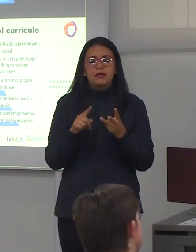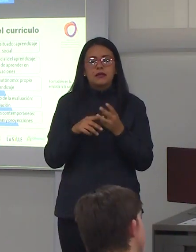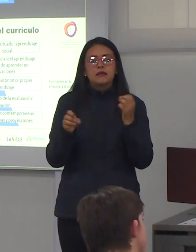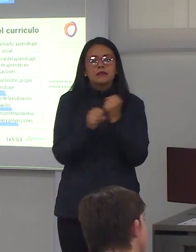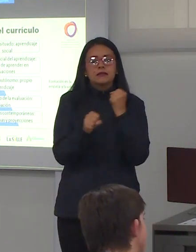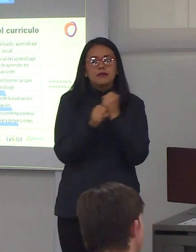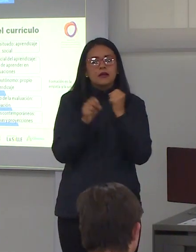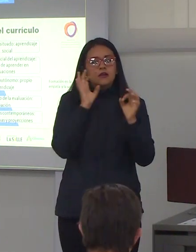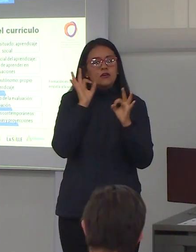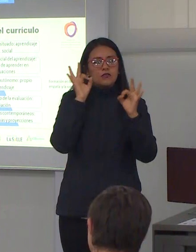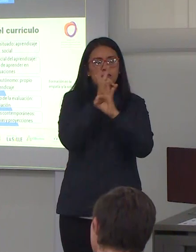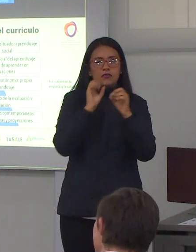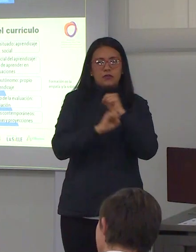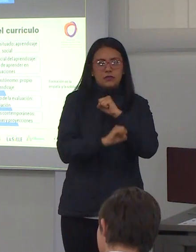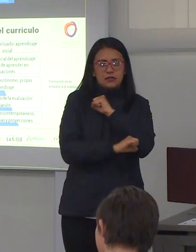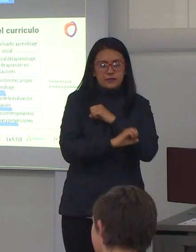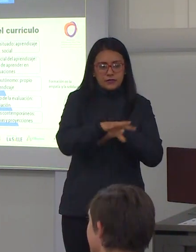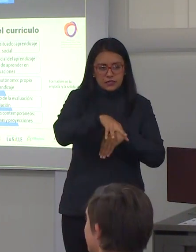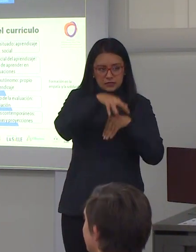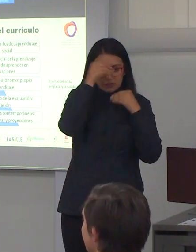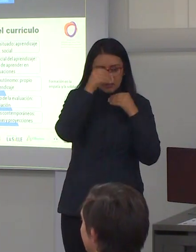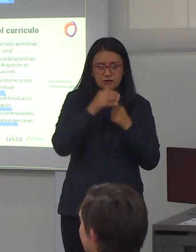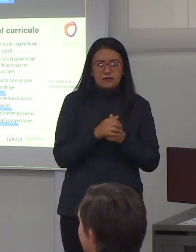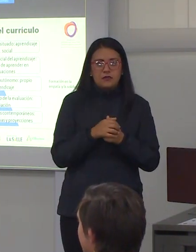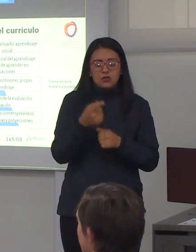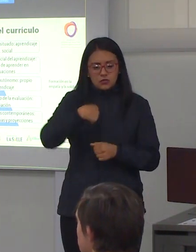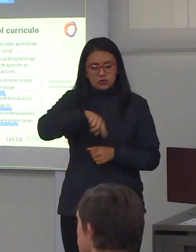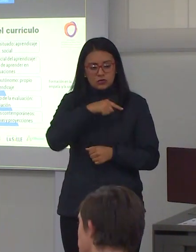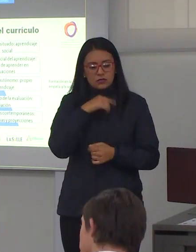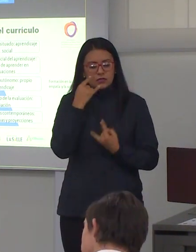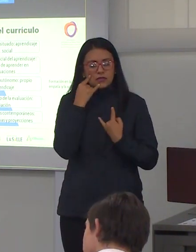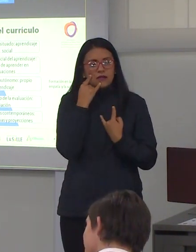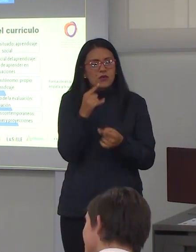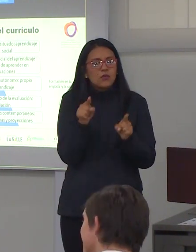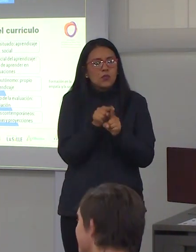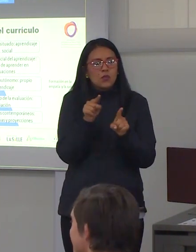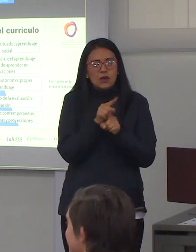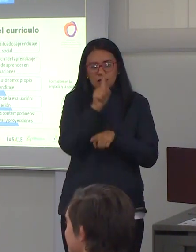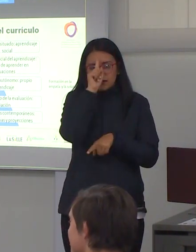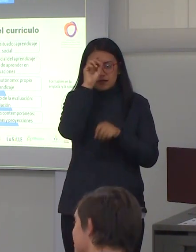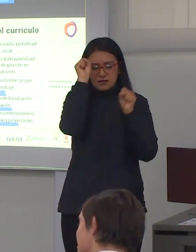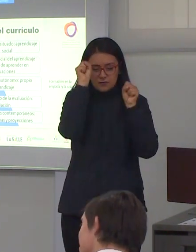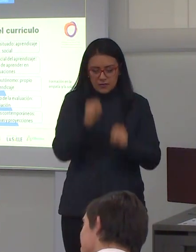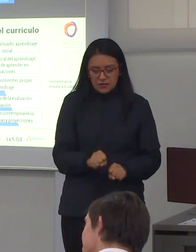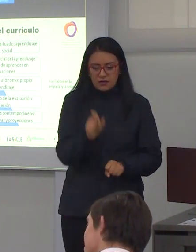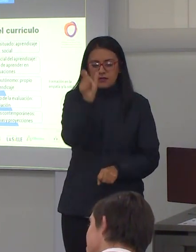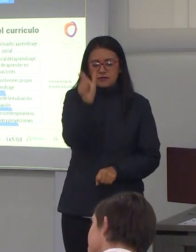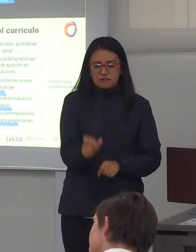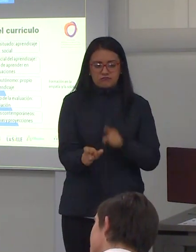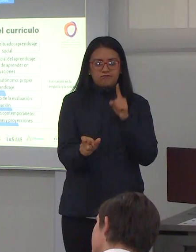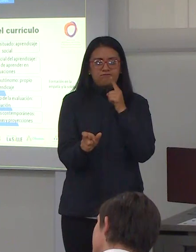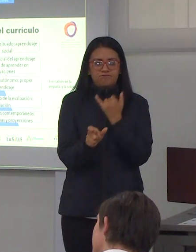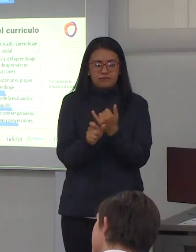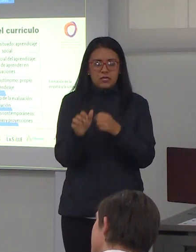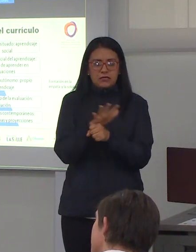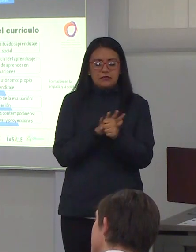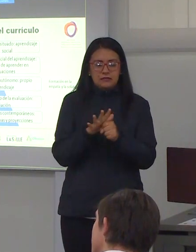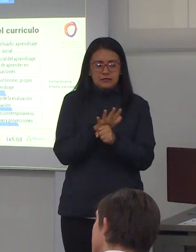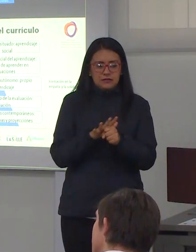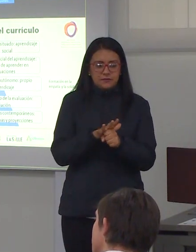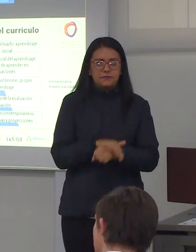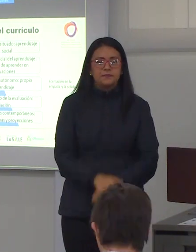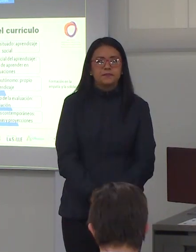desde el enfoque potencial del aprendizaje es decir lo que nos interesa es la capacidad del sujeto en las situaciones